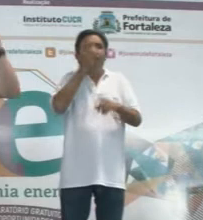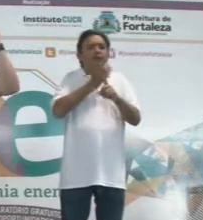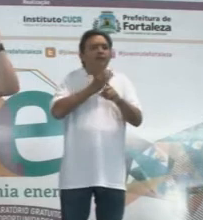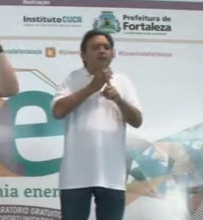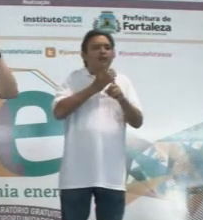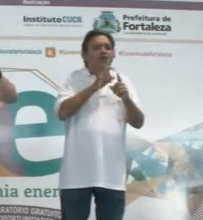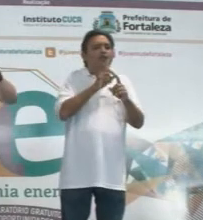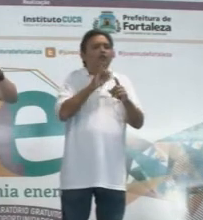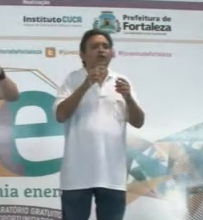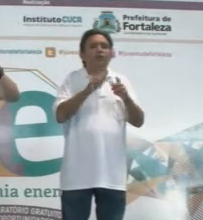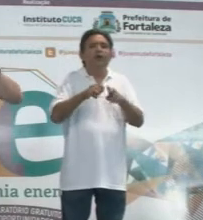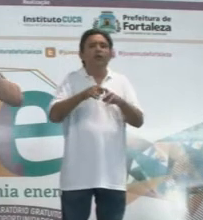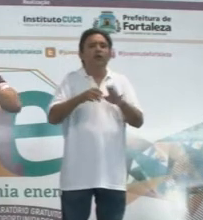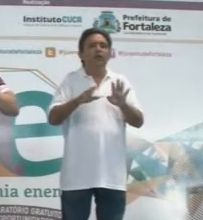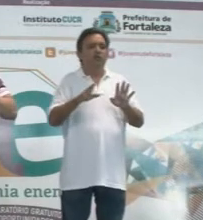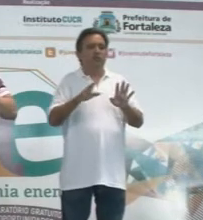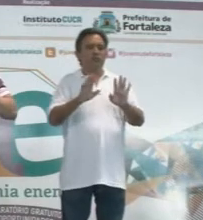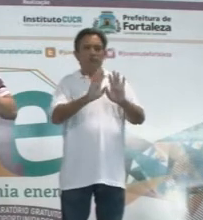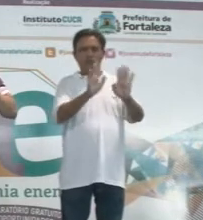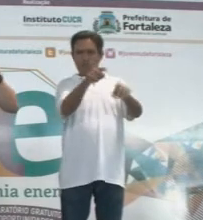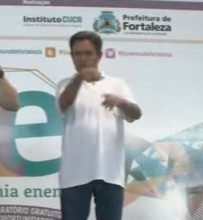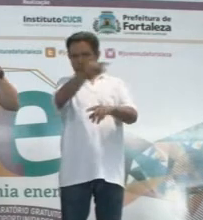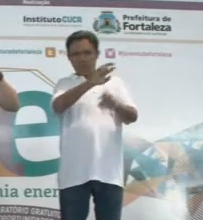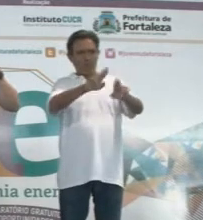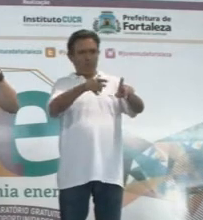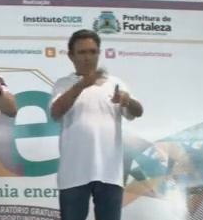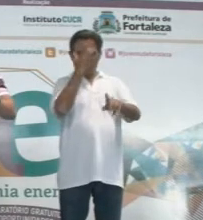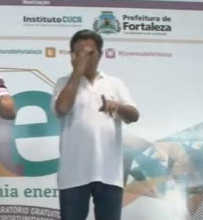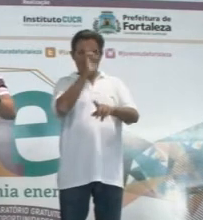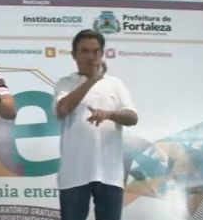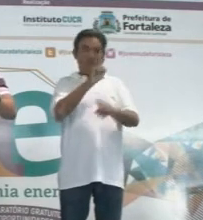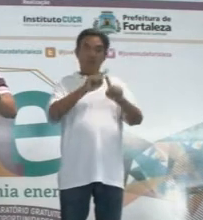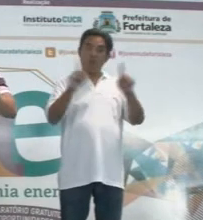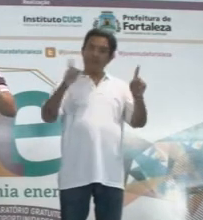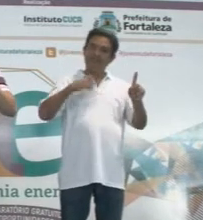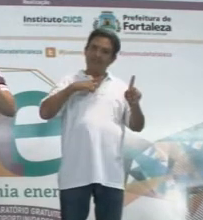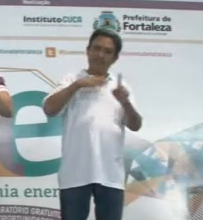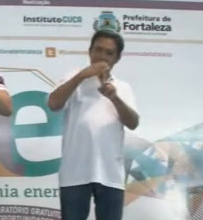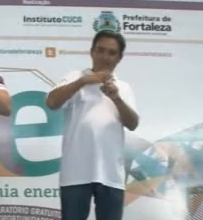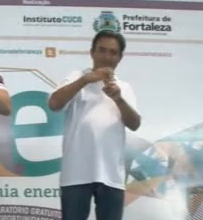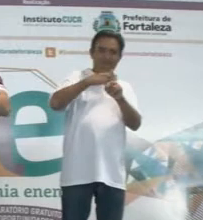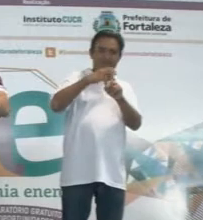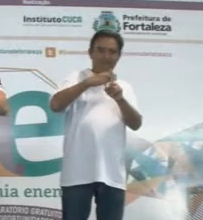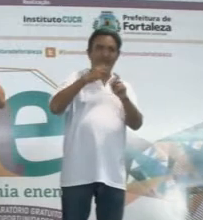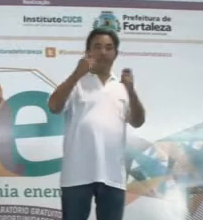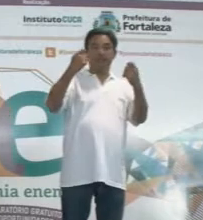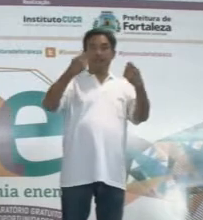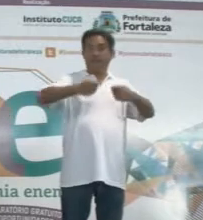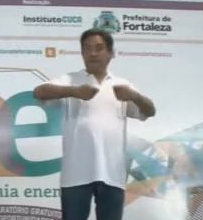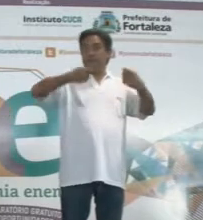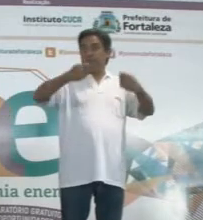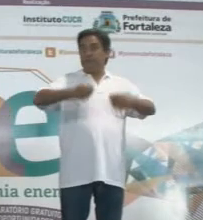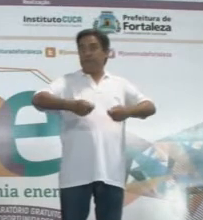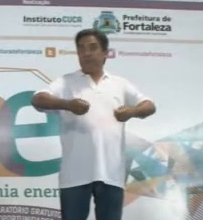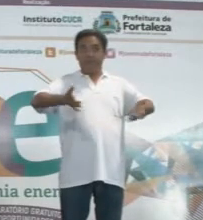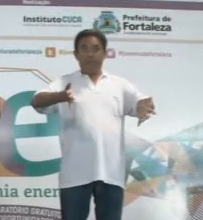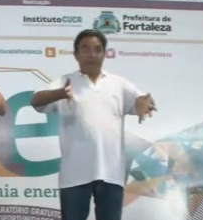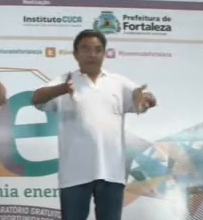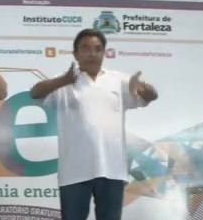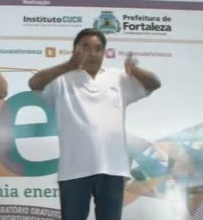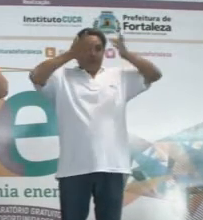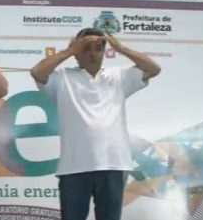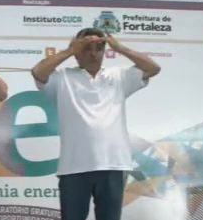toda. Você não é decorado, mas tem uma data que você não pode deixar nunca sair da